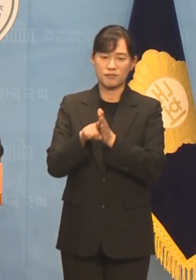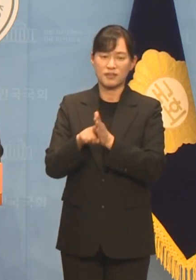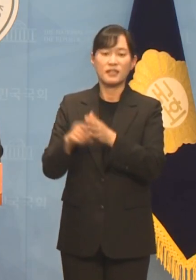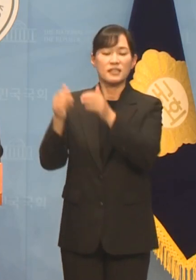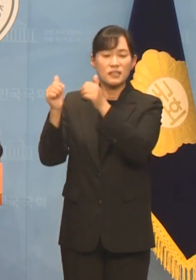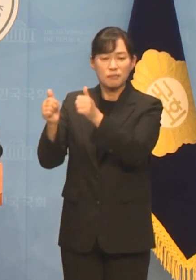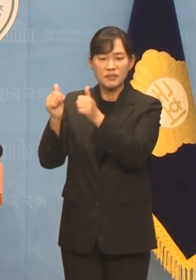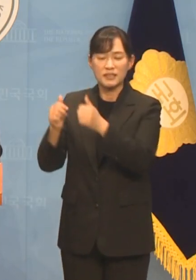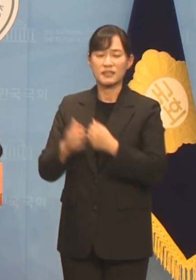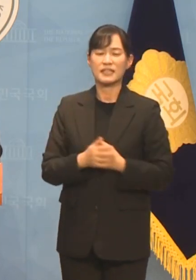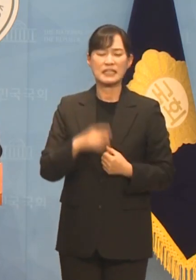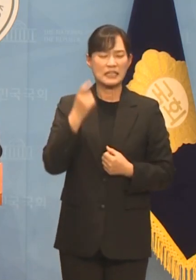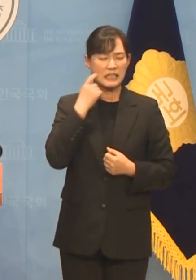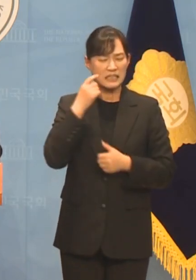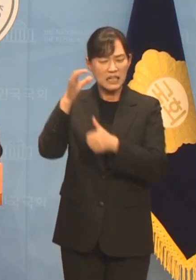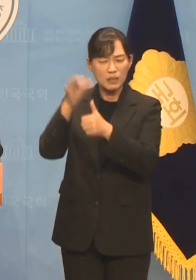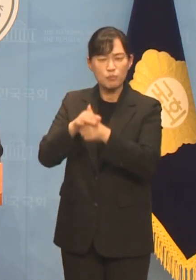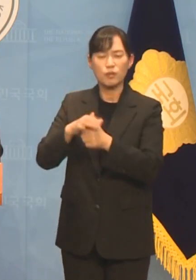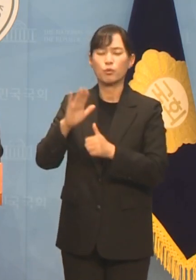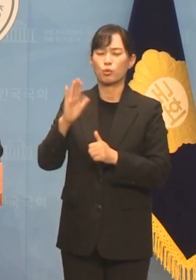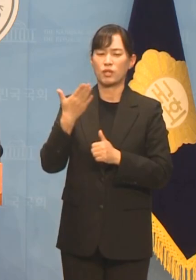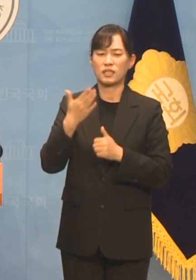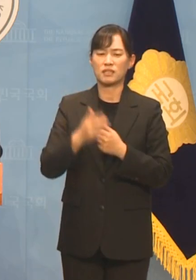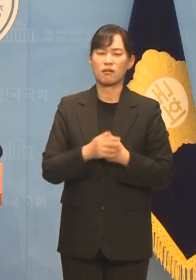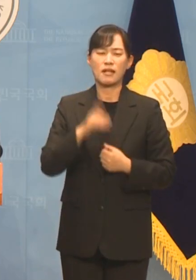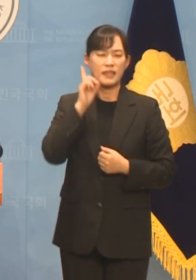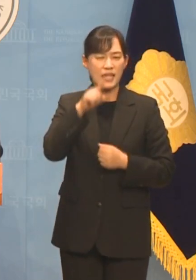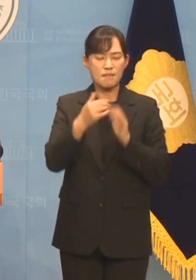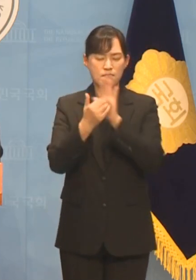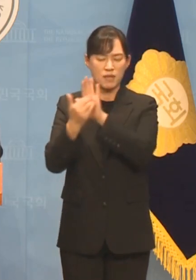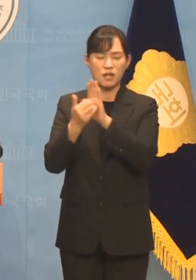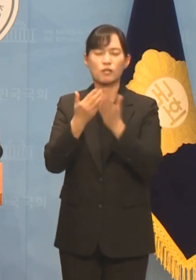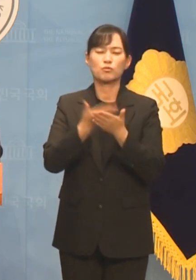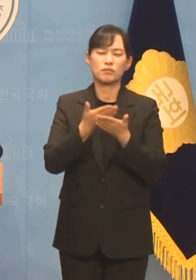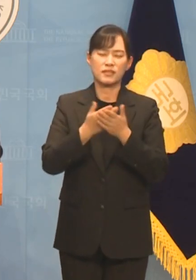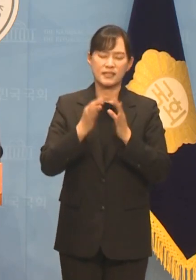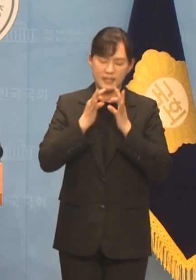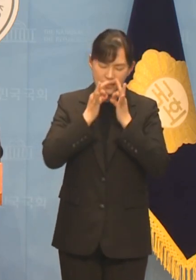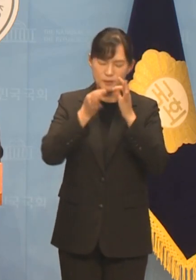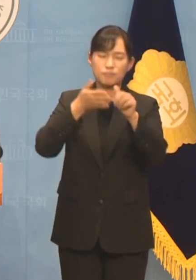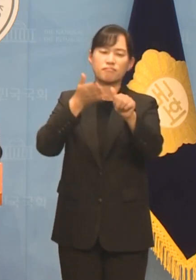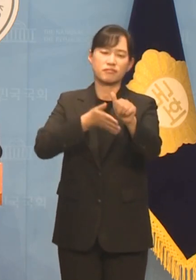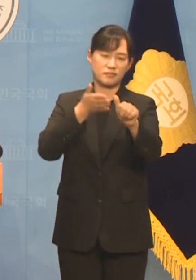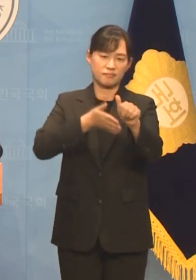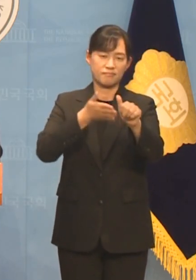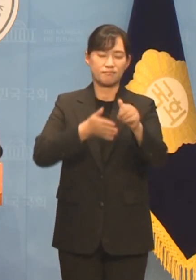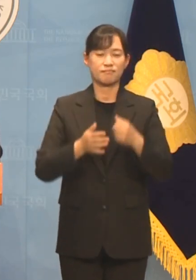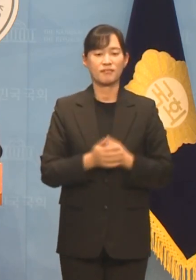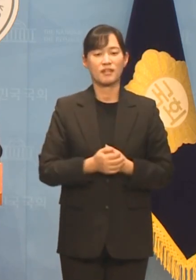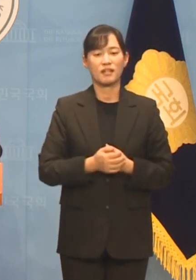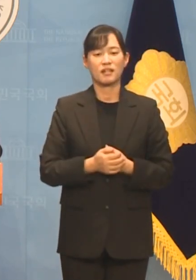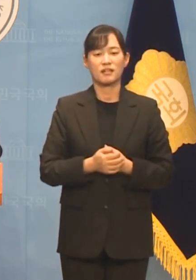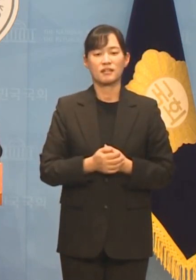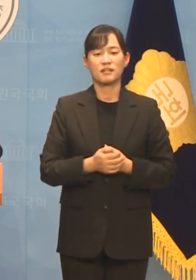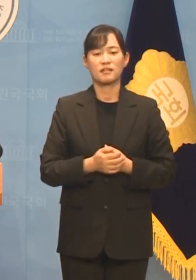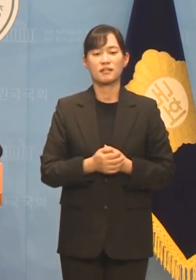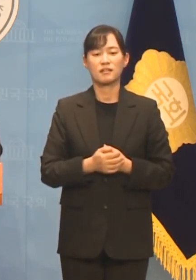헌법재판관님들께서 가짜가 임명되는 상황을 내일 막아주시기를 간절히 당부드리는 바입니다. 폐가